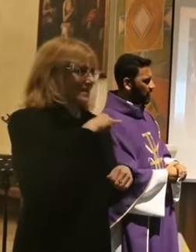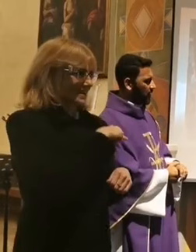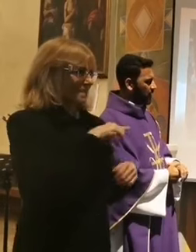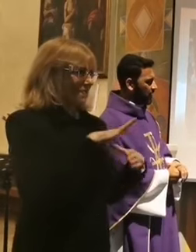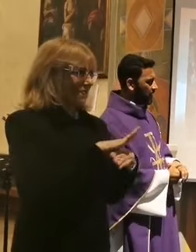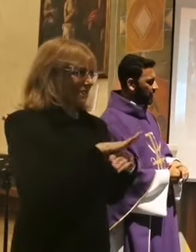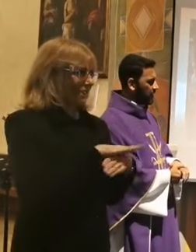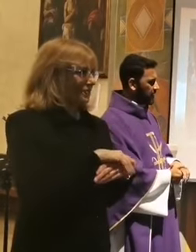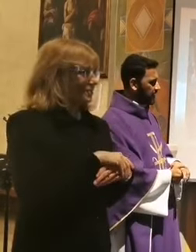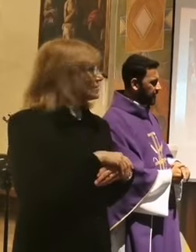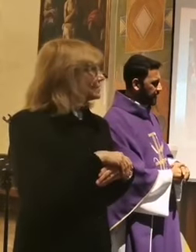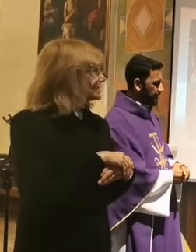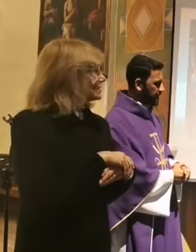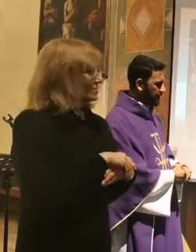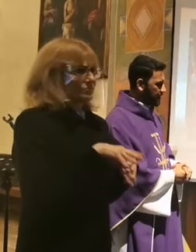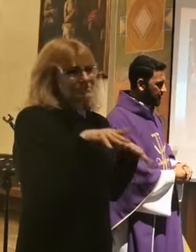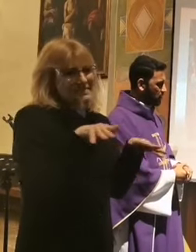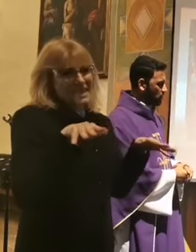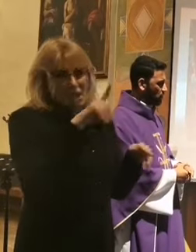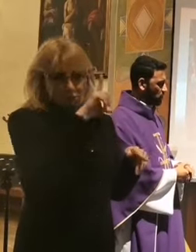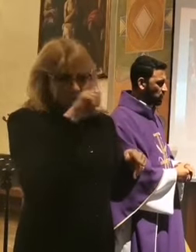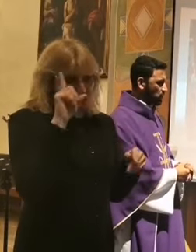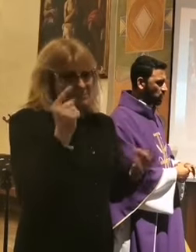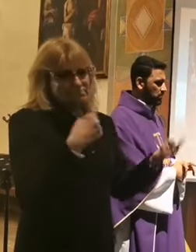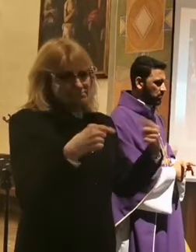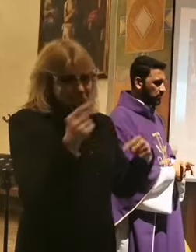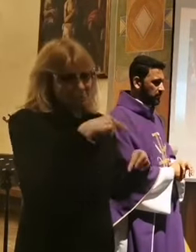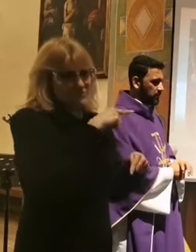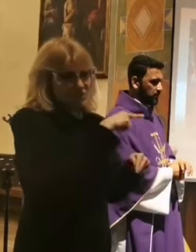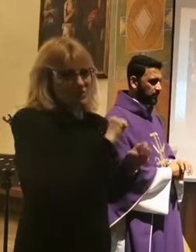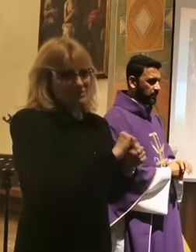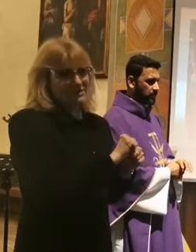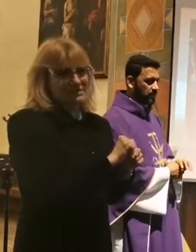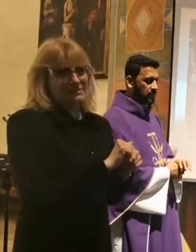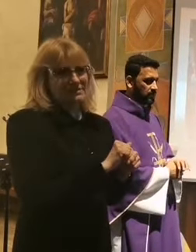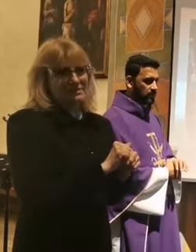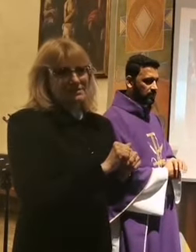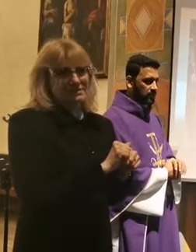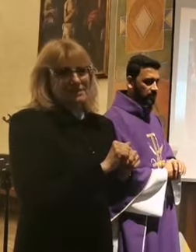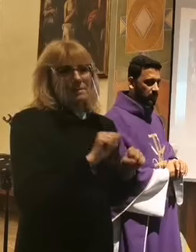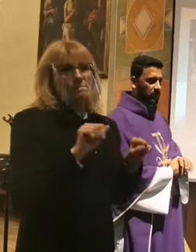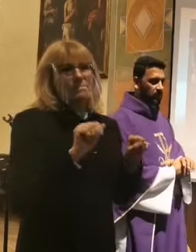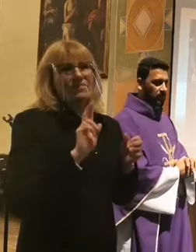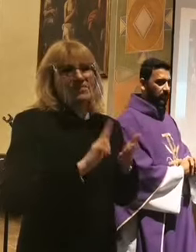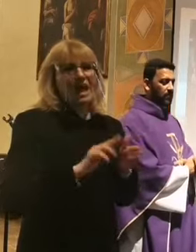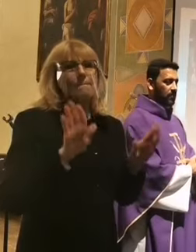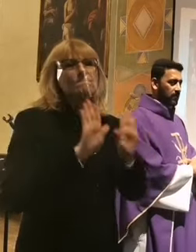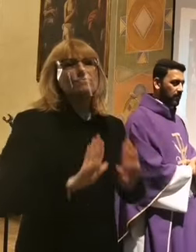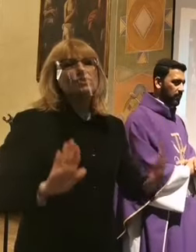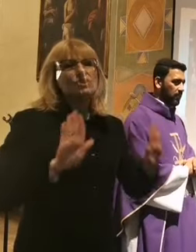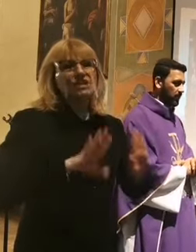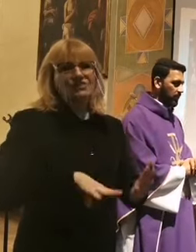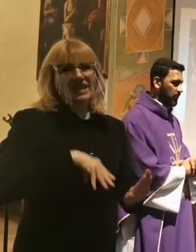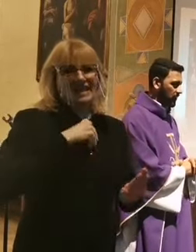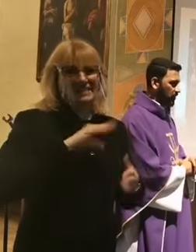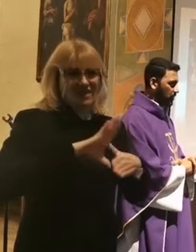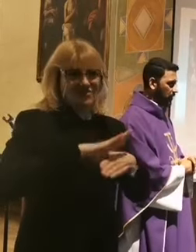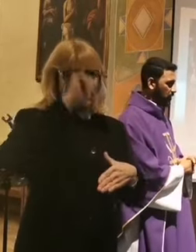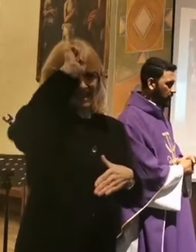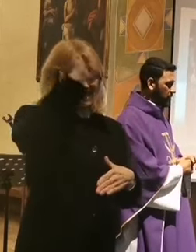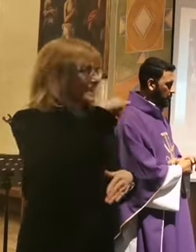właśnie tyle ludzi jest właśnie w czasie mszy w Indiach, tyle